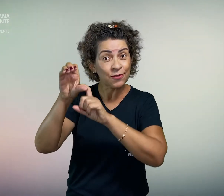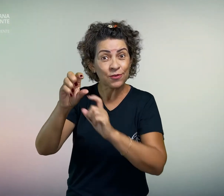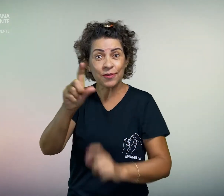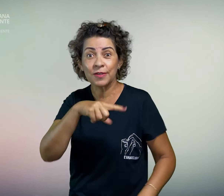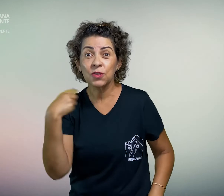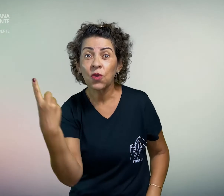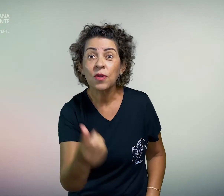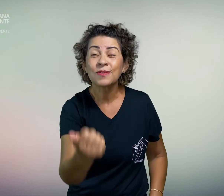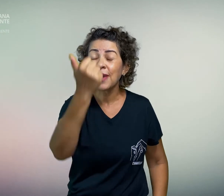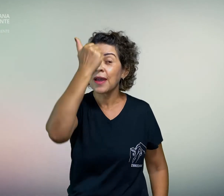confissão.